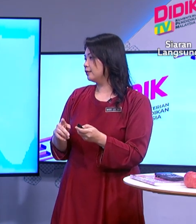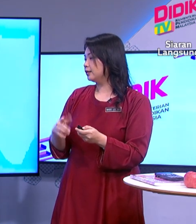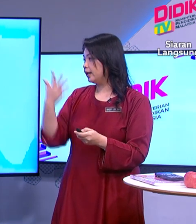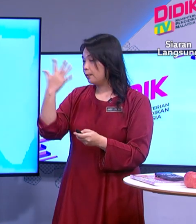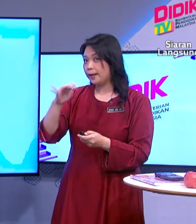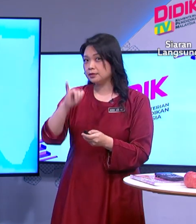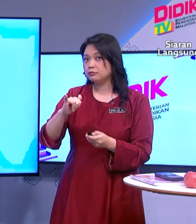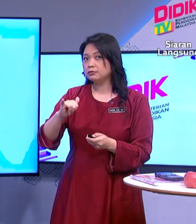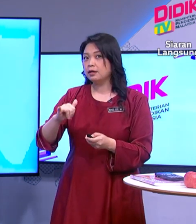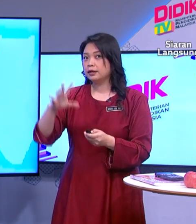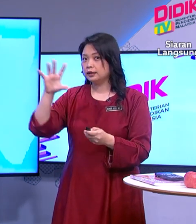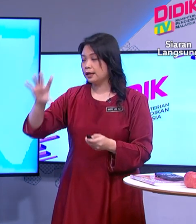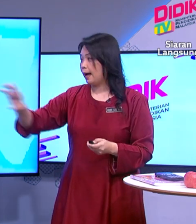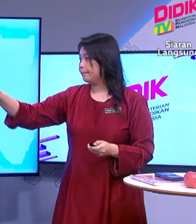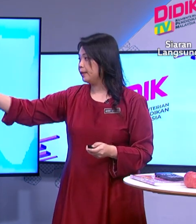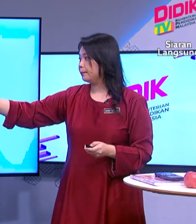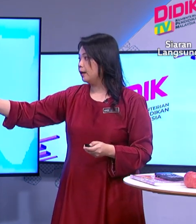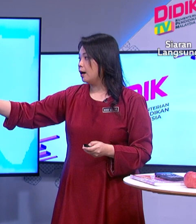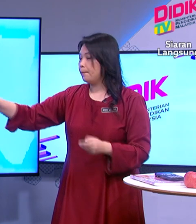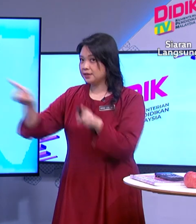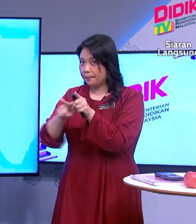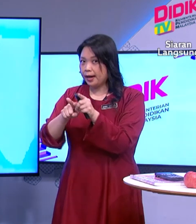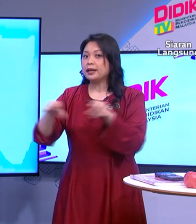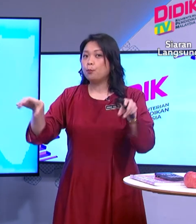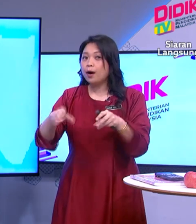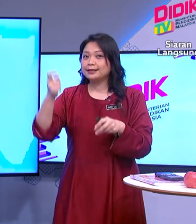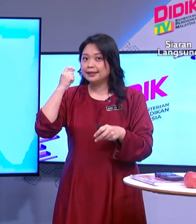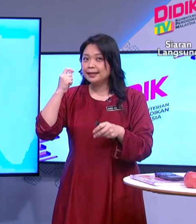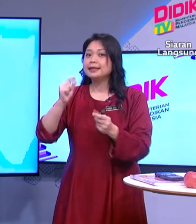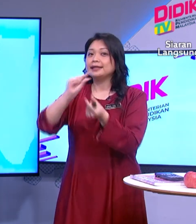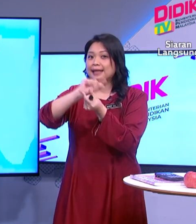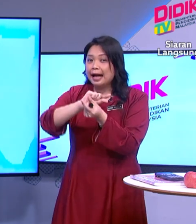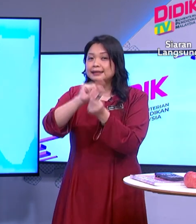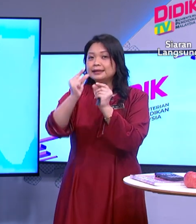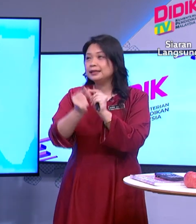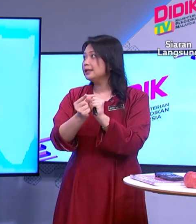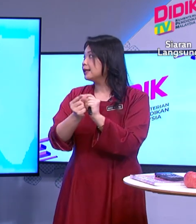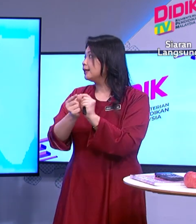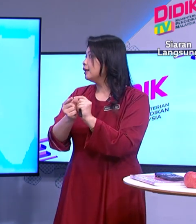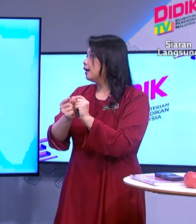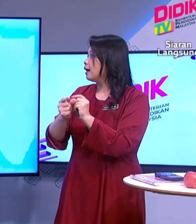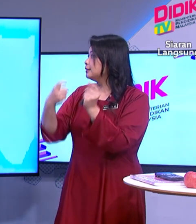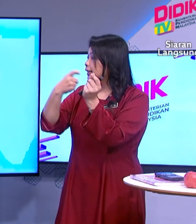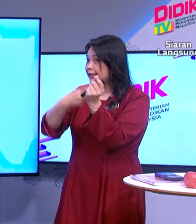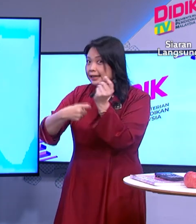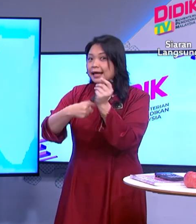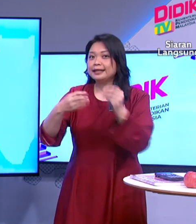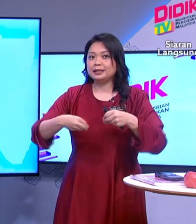Hai Keh Lepas tuh kita ambik apa sama yang buat tadi kita gantikan dengan nilai yang